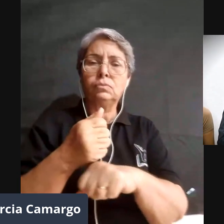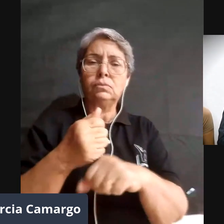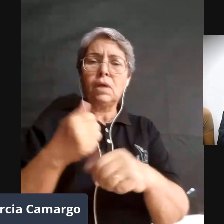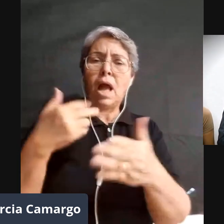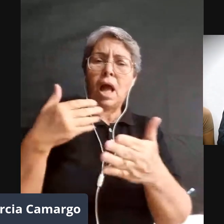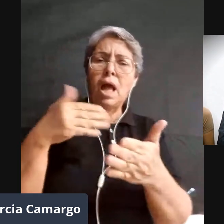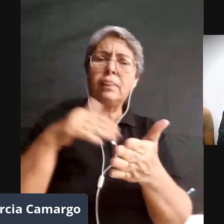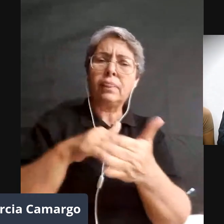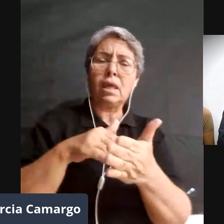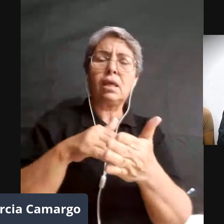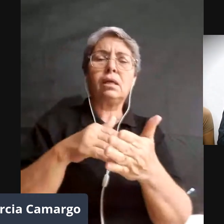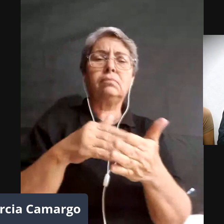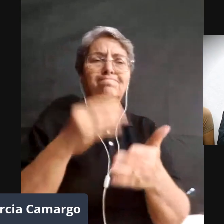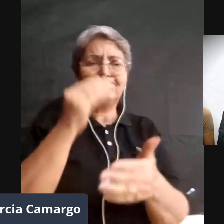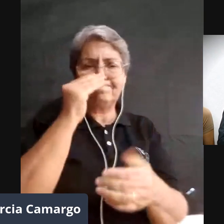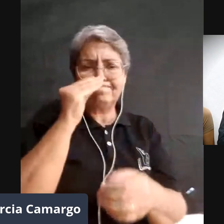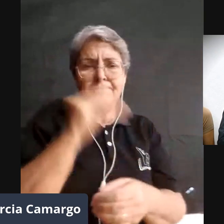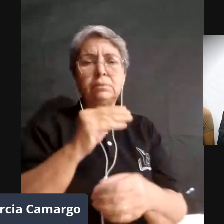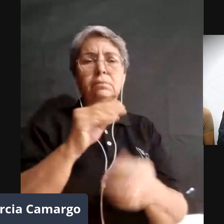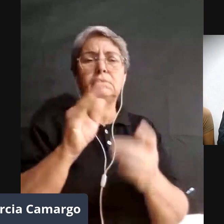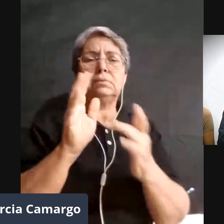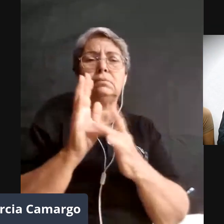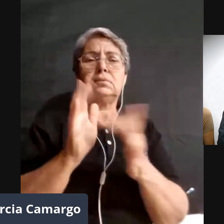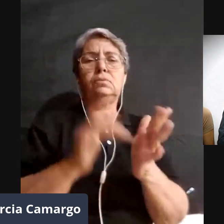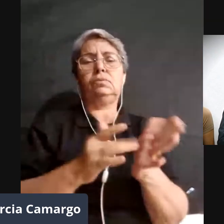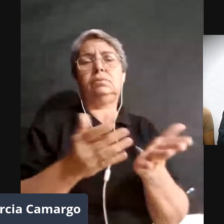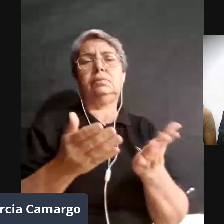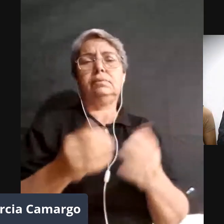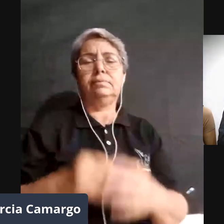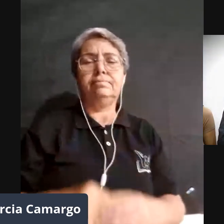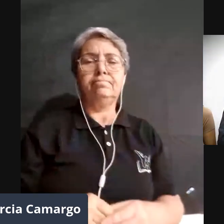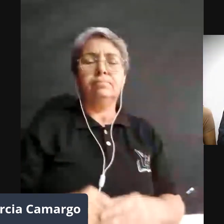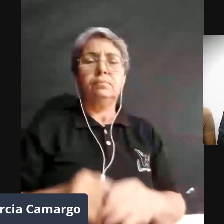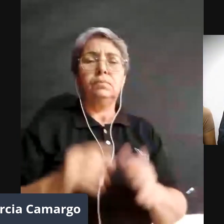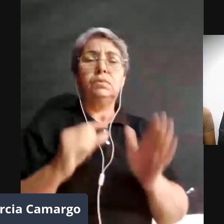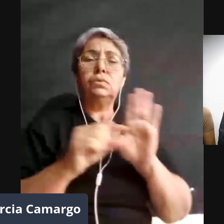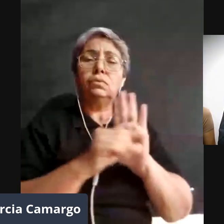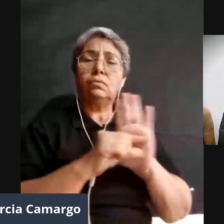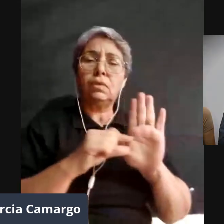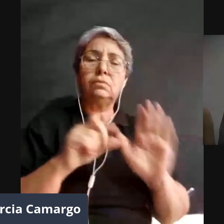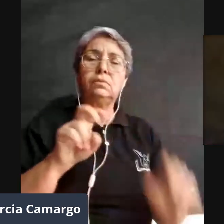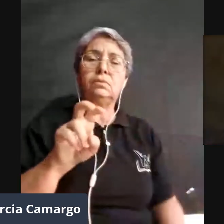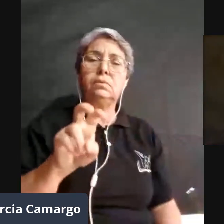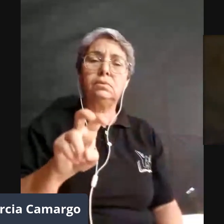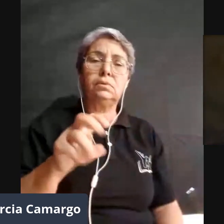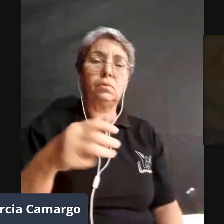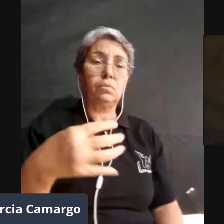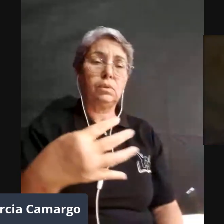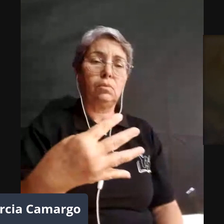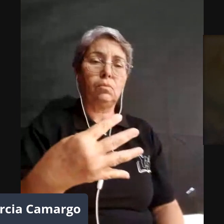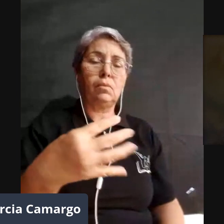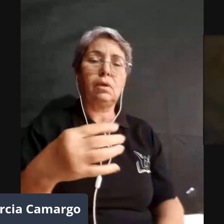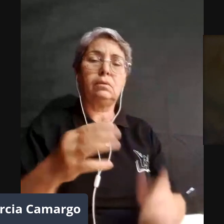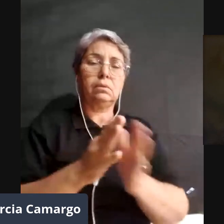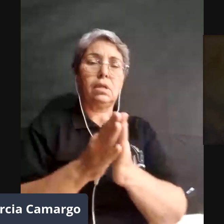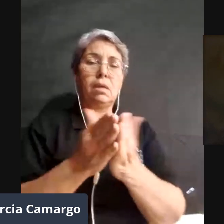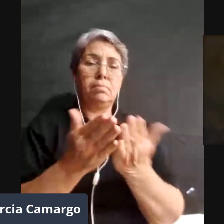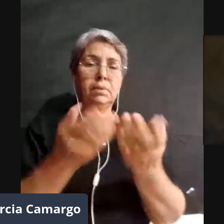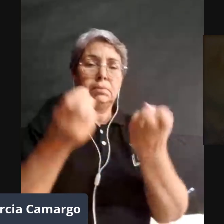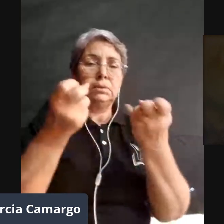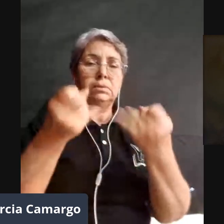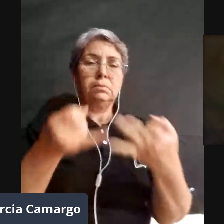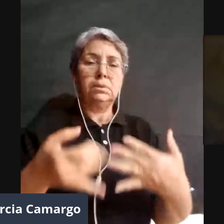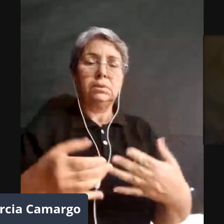na rejeição do Messias. E no verso 54, a Bíblia nos diz: ouvindo eles